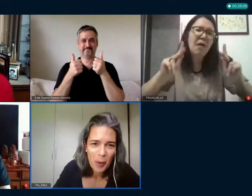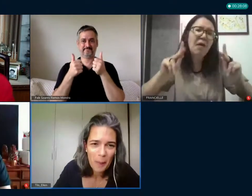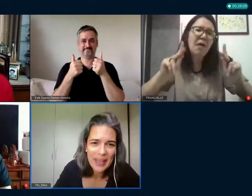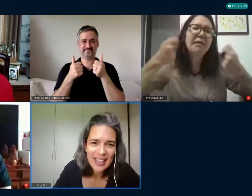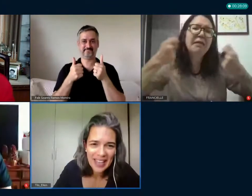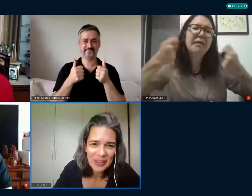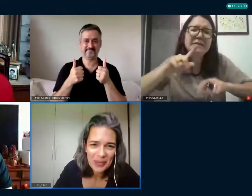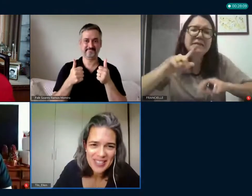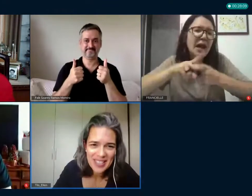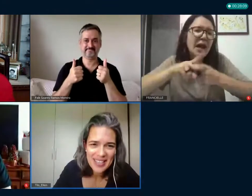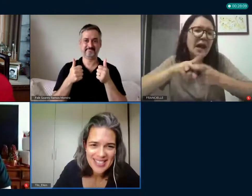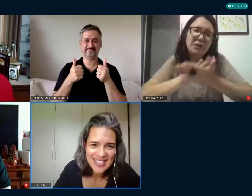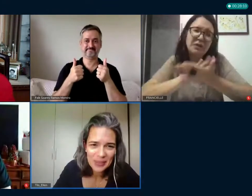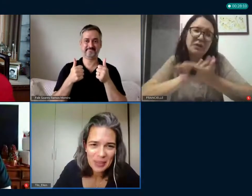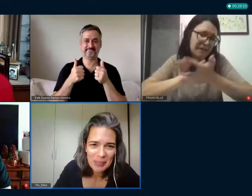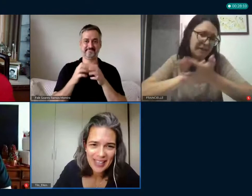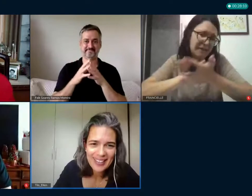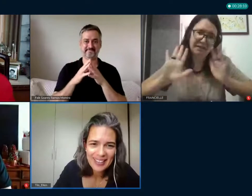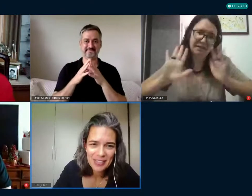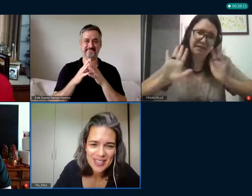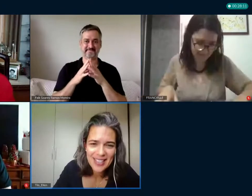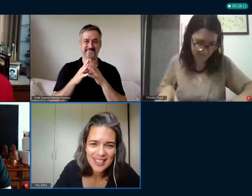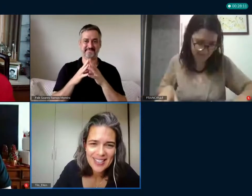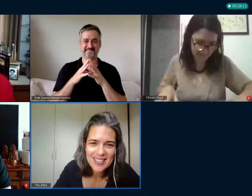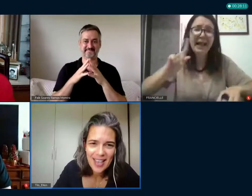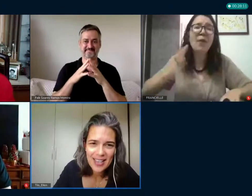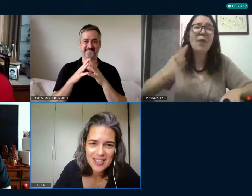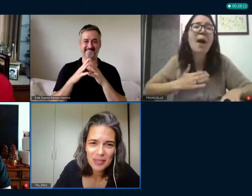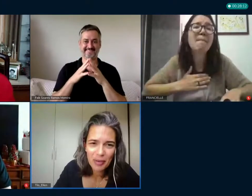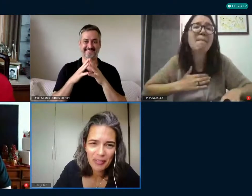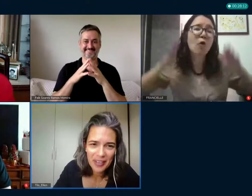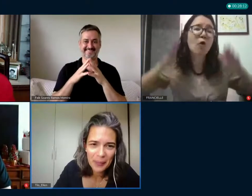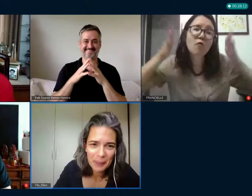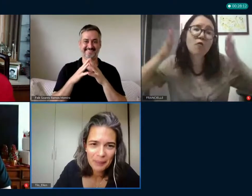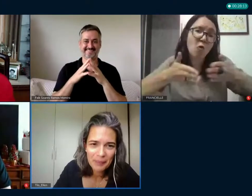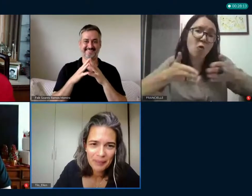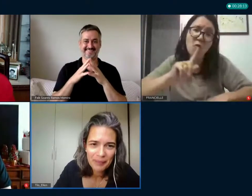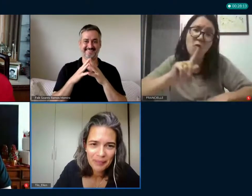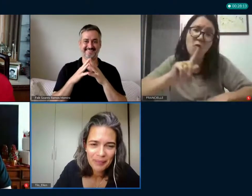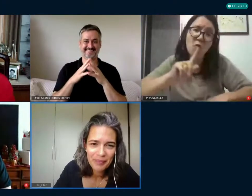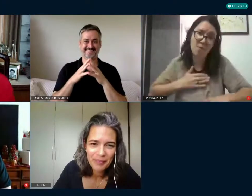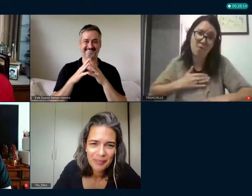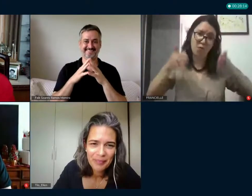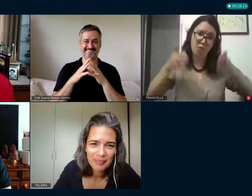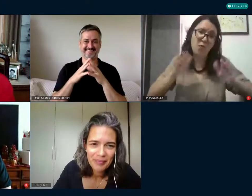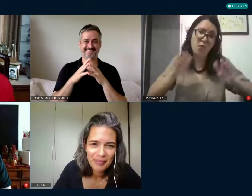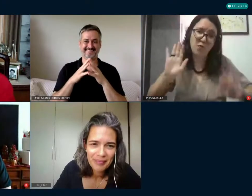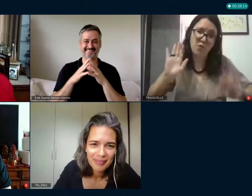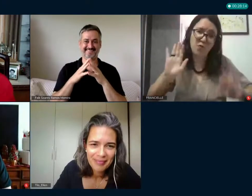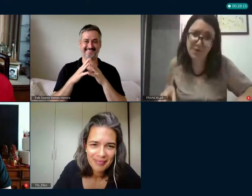Para mim ficou bem claro e eu gostei desse sinal também que vocês desenvolveram.